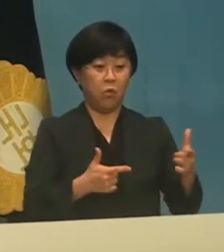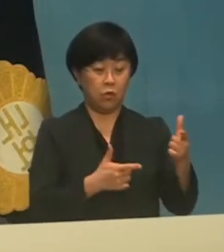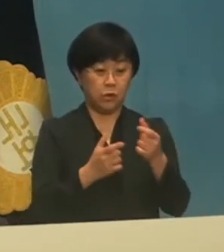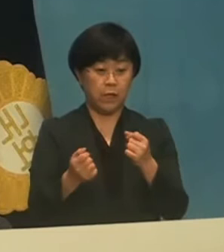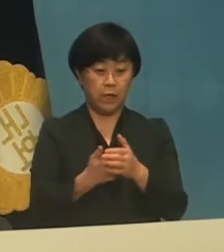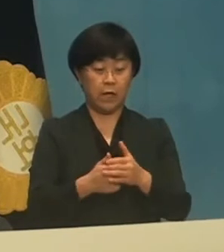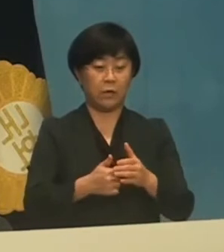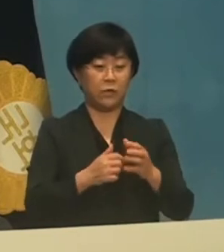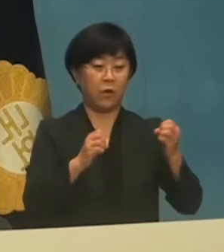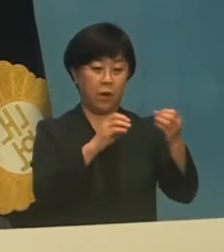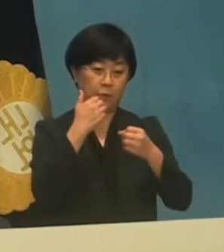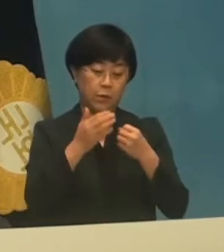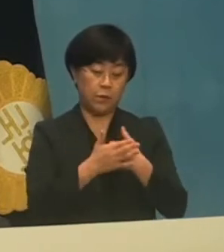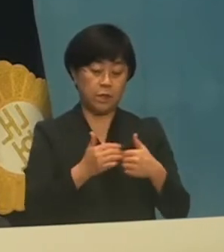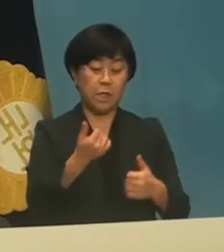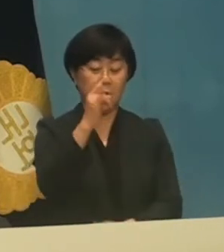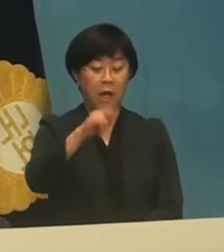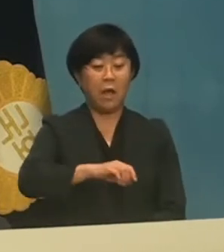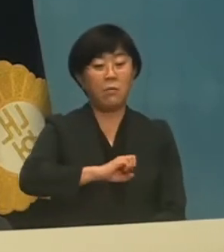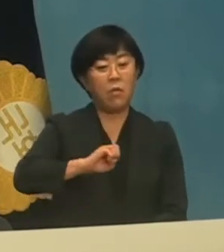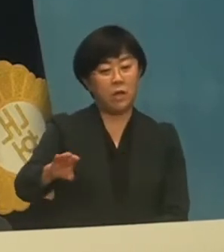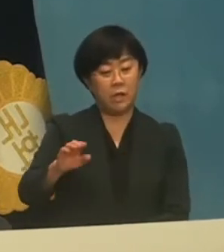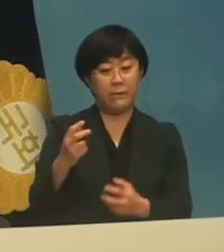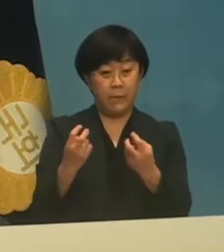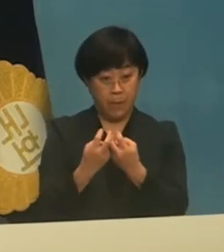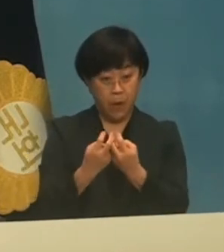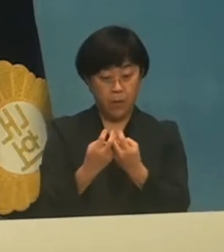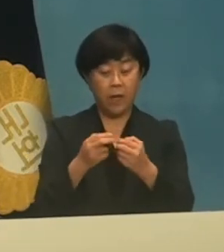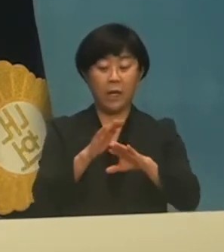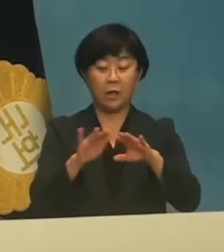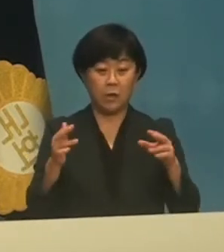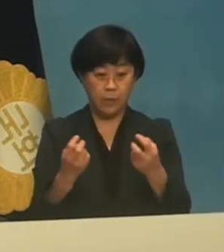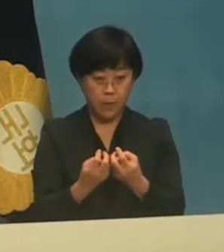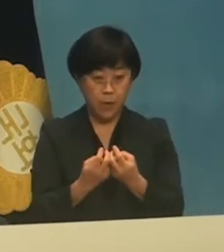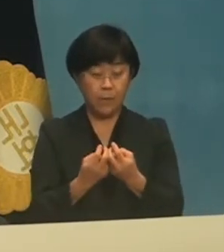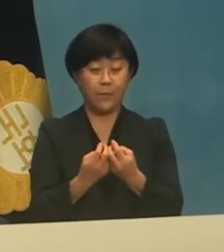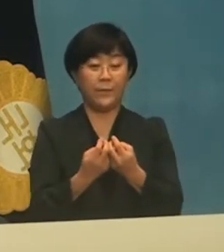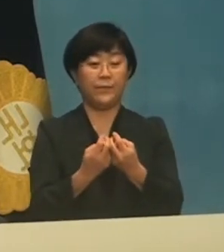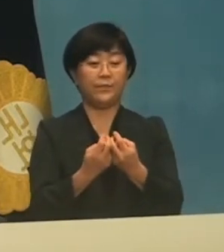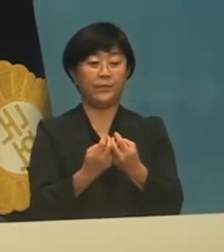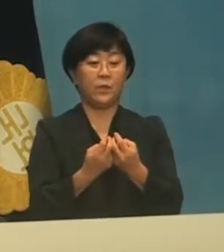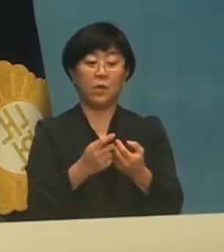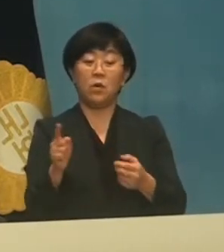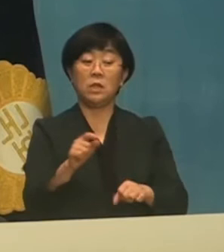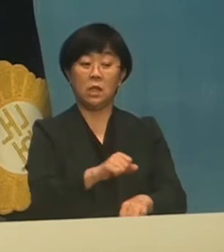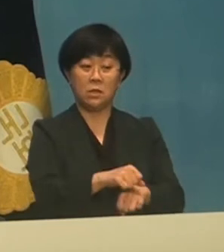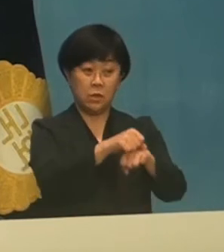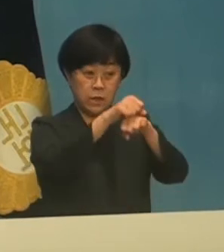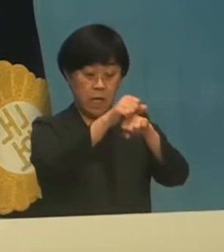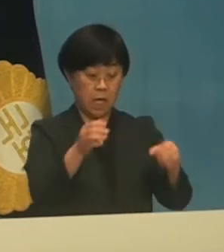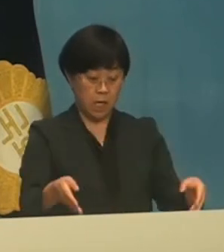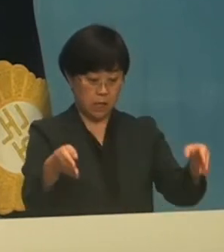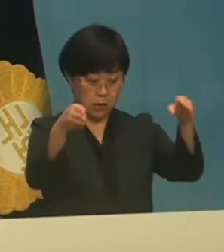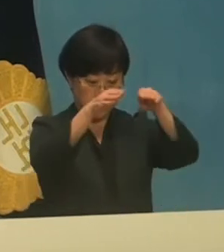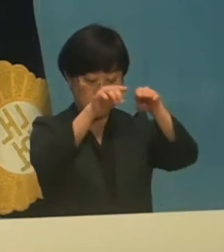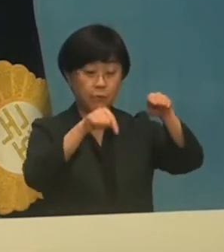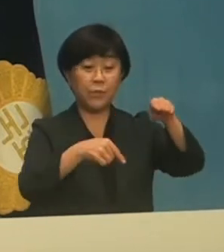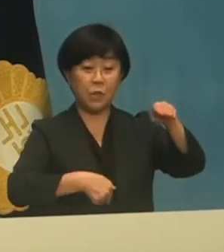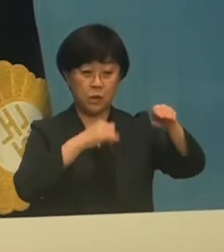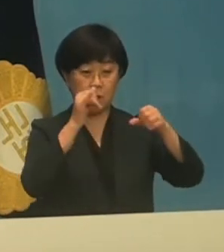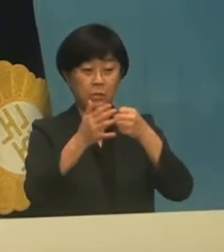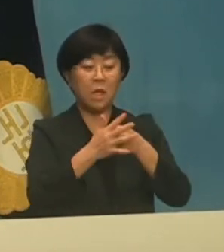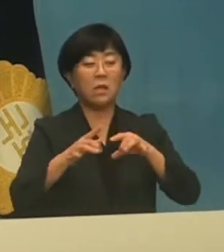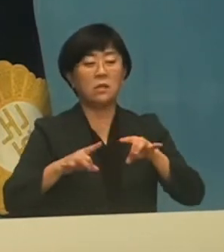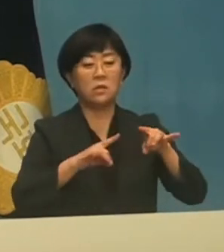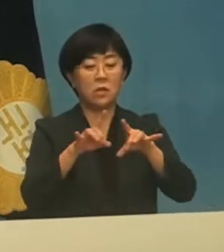필요합니다. 고준위 핵폐기물은 어떻게 처리할 것인가? 지금까지 발생한 고준위 핵폐기물을 어딘가에 저장할 수밖에 없다면 전기를